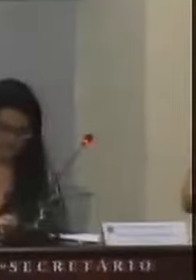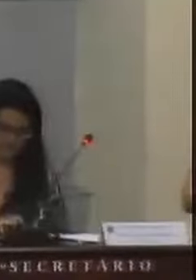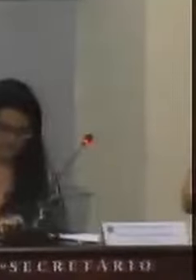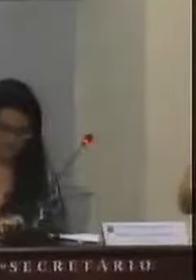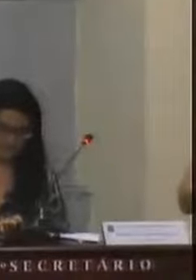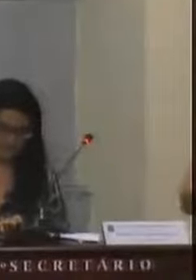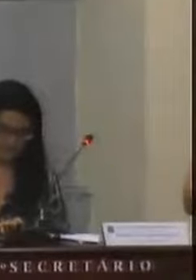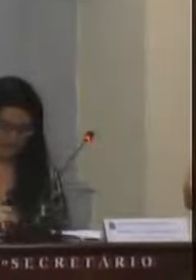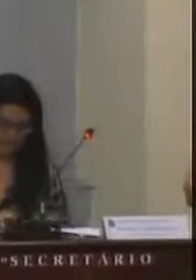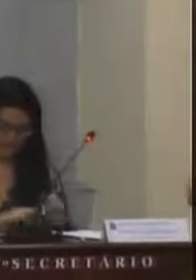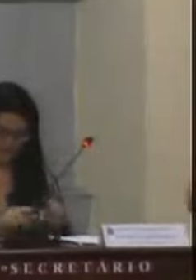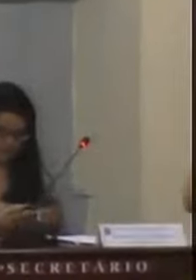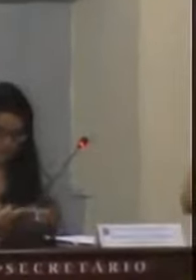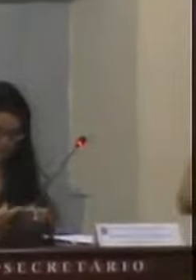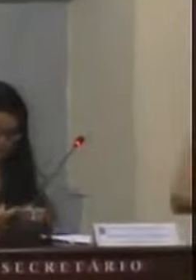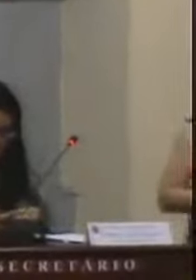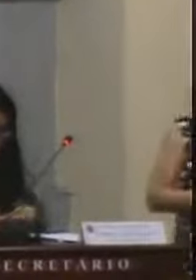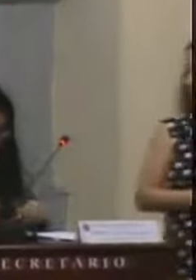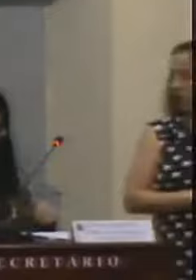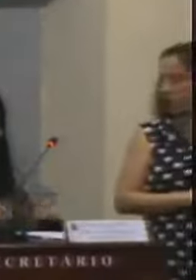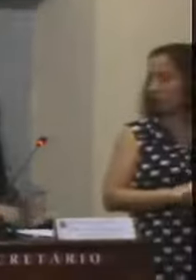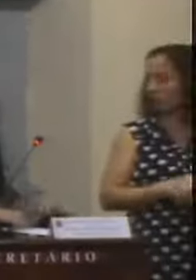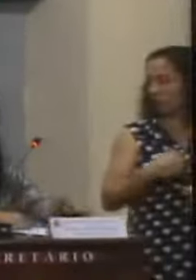Confirmo aqui, realmente, o doutor Saulo tem toda a razão.